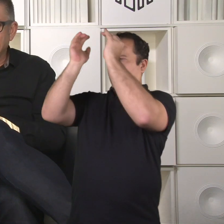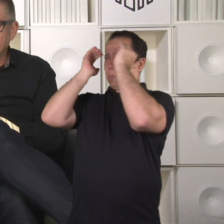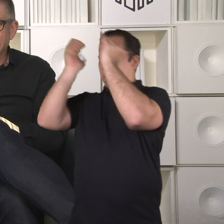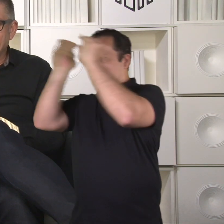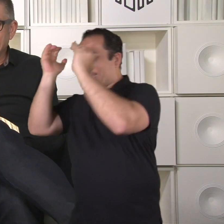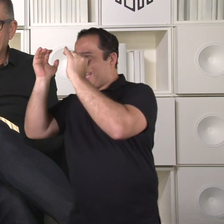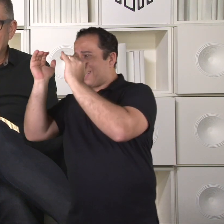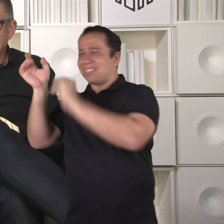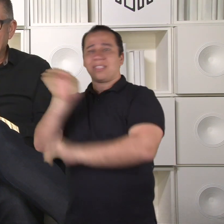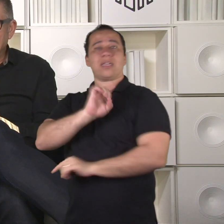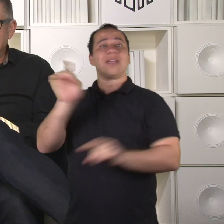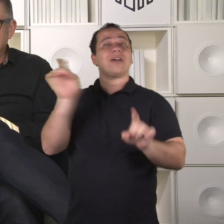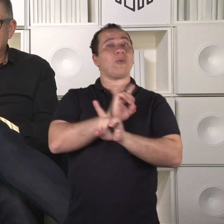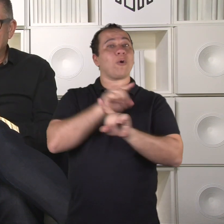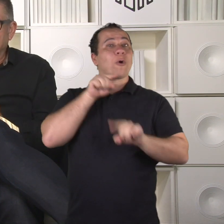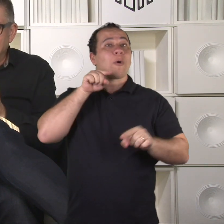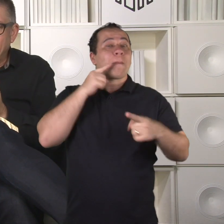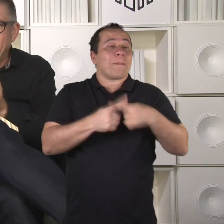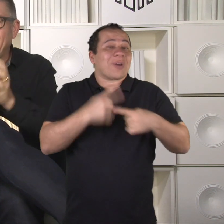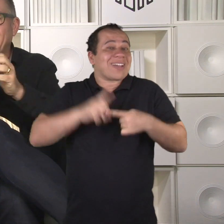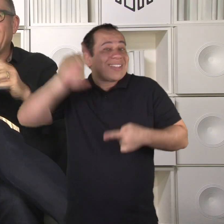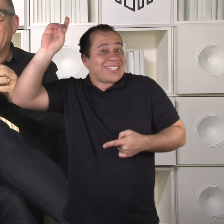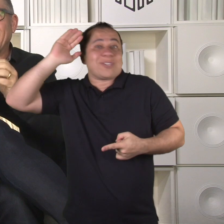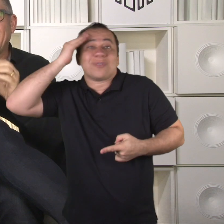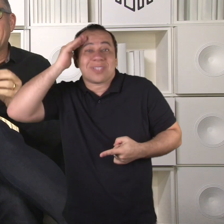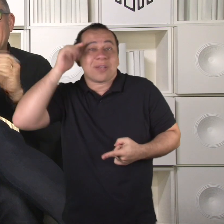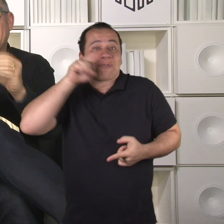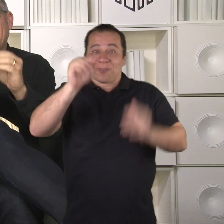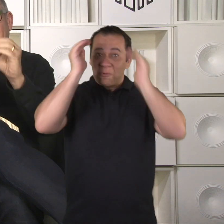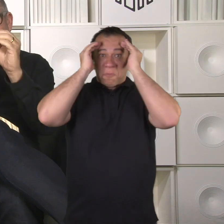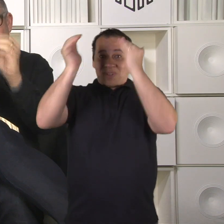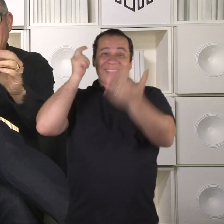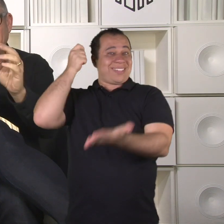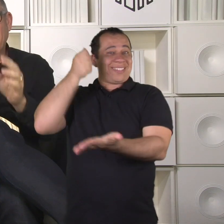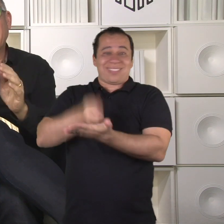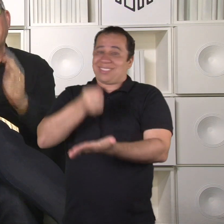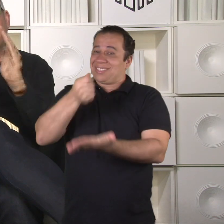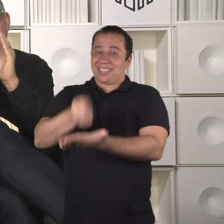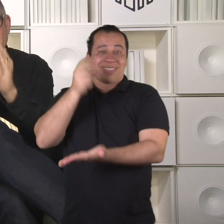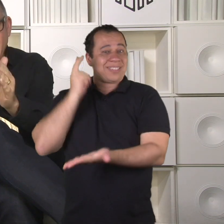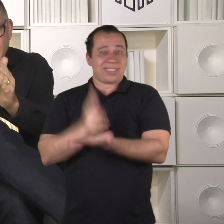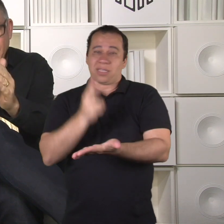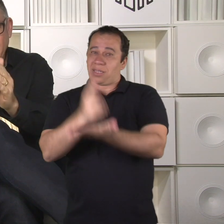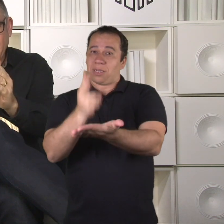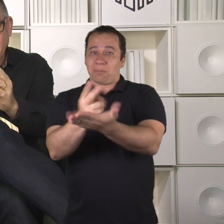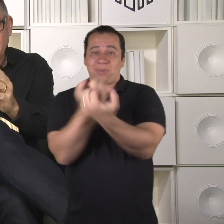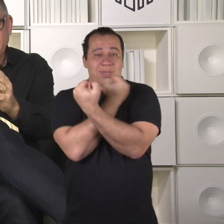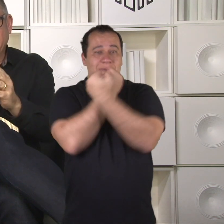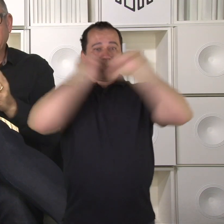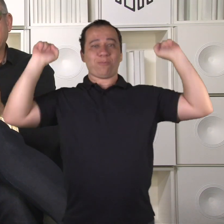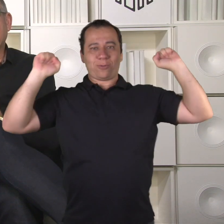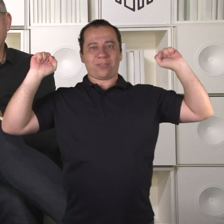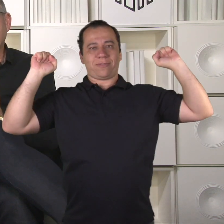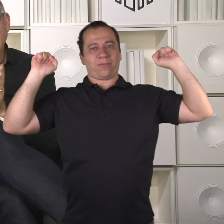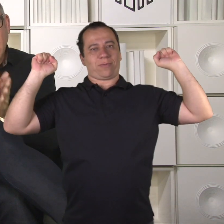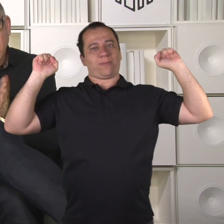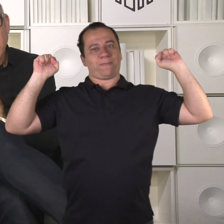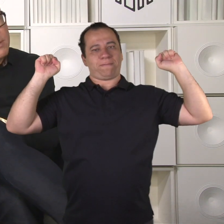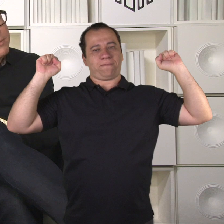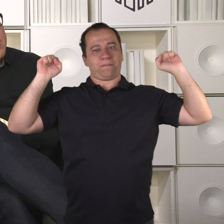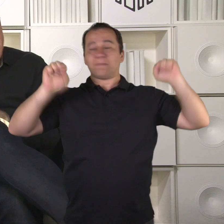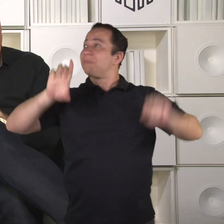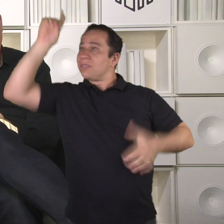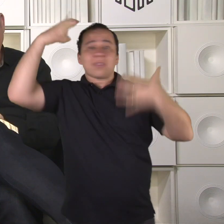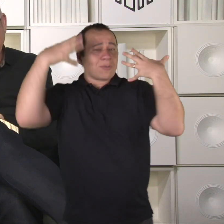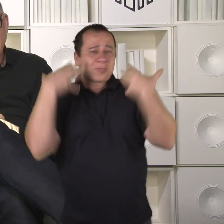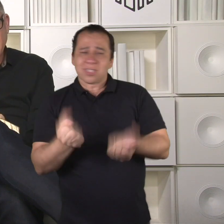ser. Eu vou repetir. Deus aceita você do jeito que você é e não do